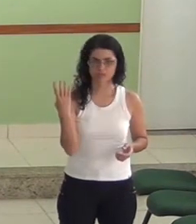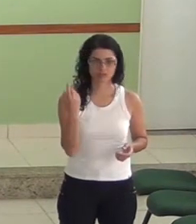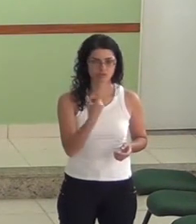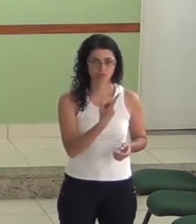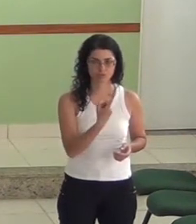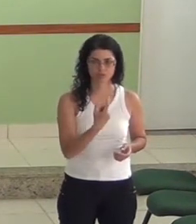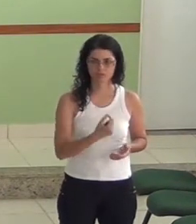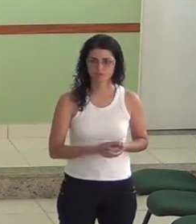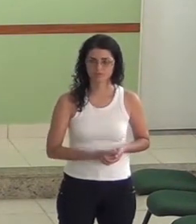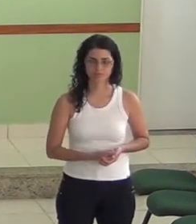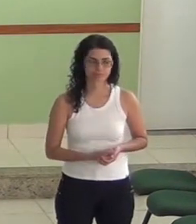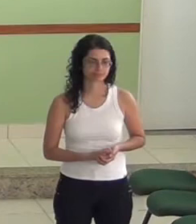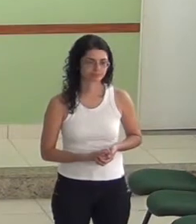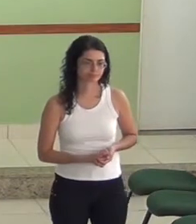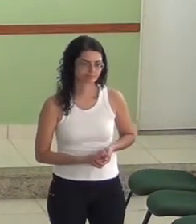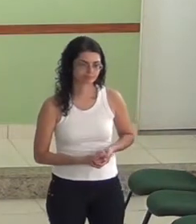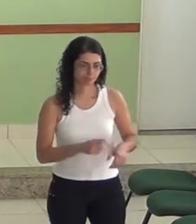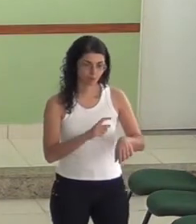seu dízimo e a sua fé.